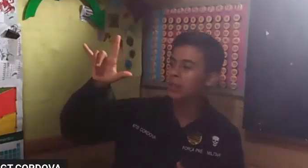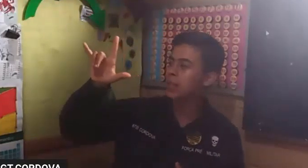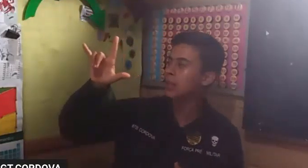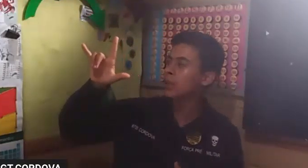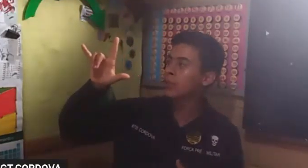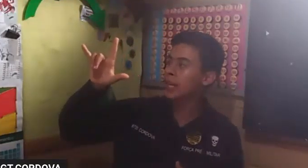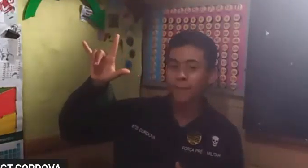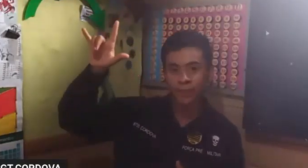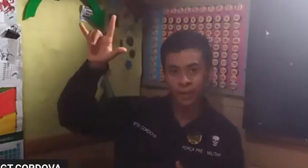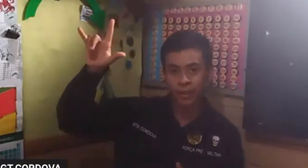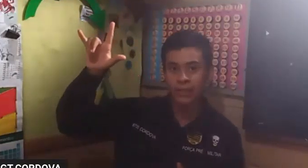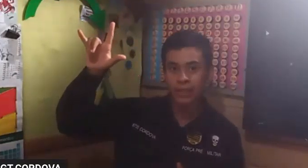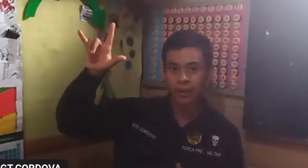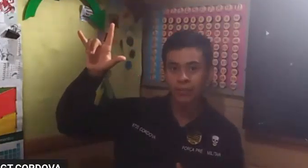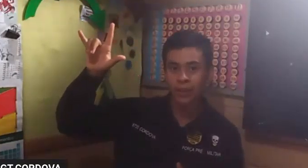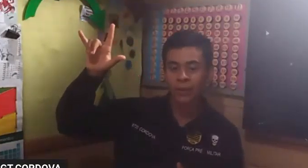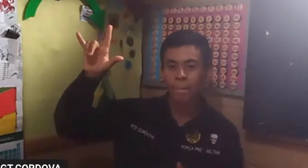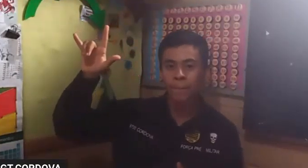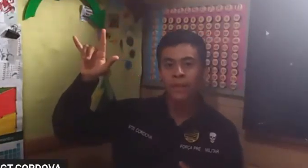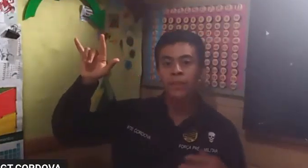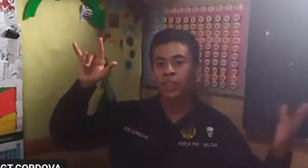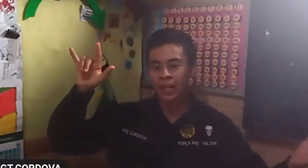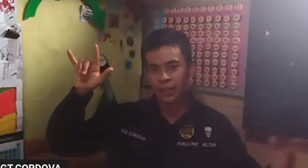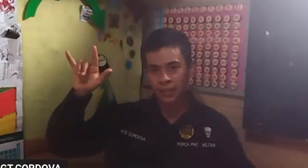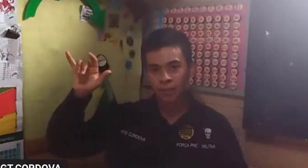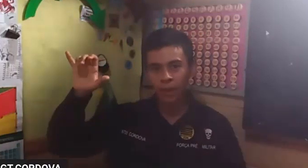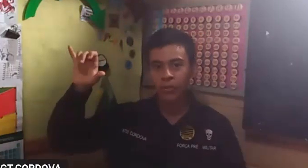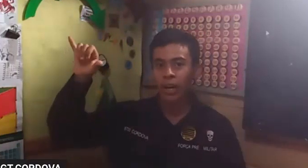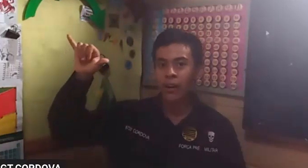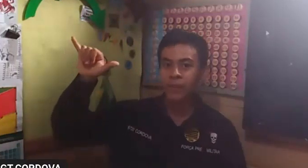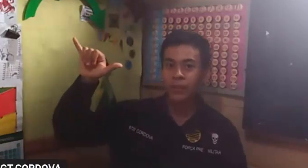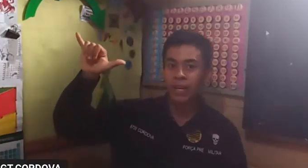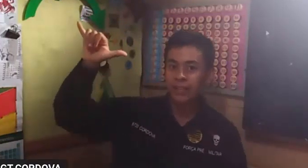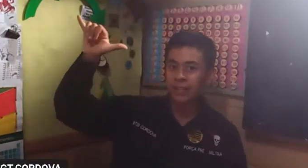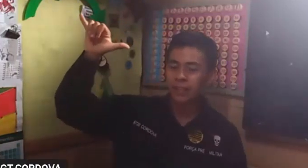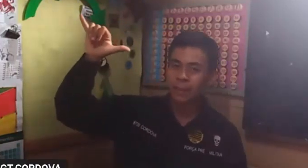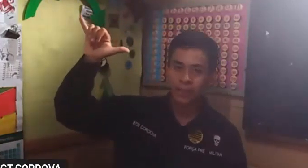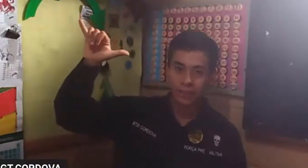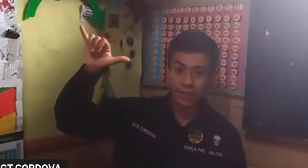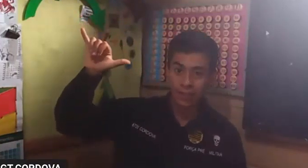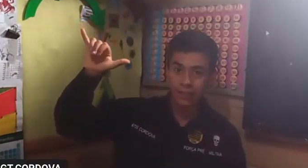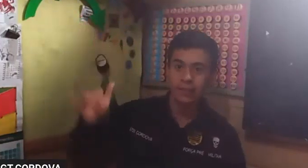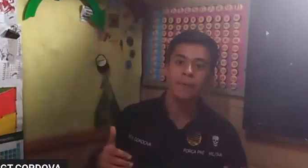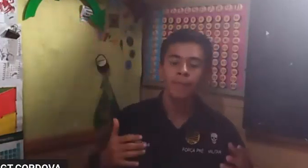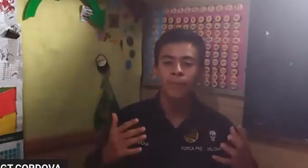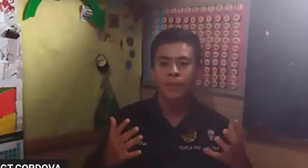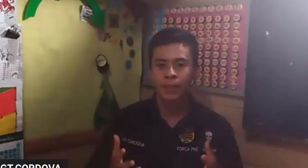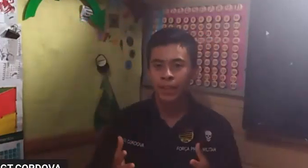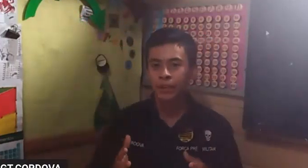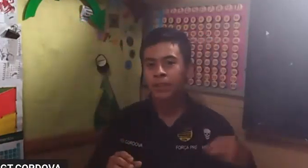aqui com o que é. Então aqui seria um avião. Já em São Paulo, avião é assim, é apenas as asas. Entenderam? Então